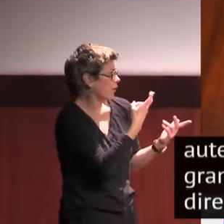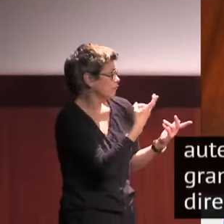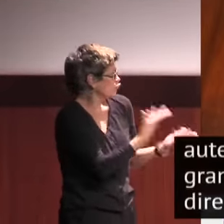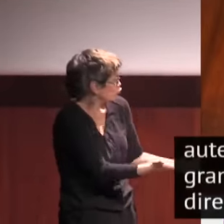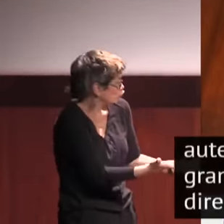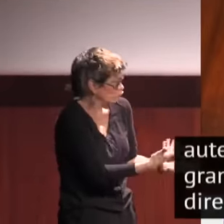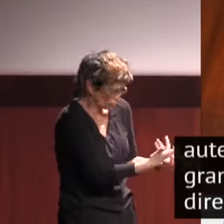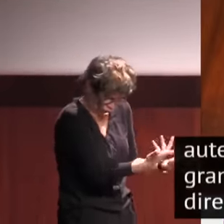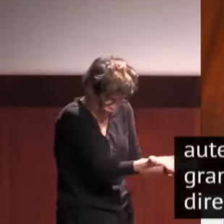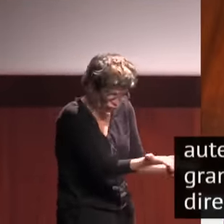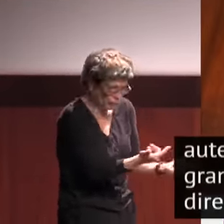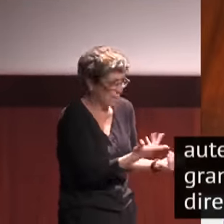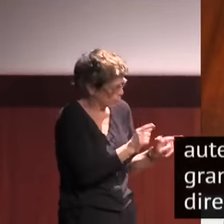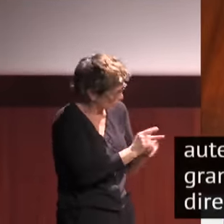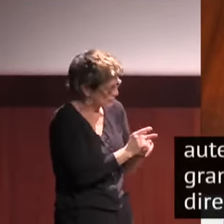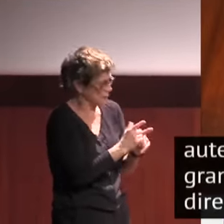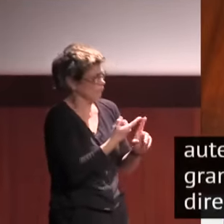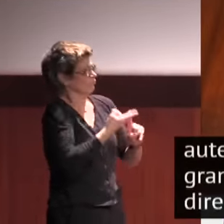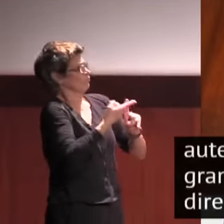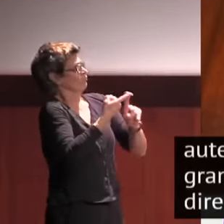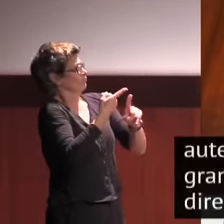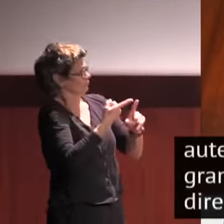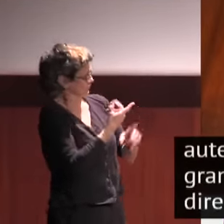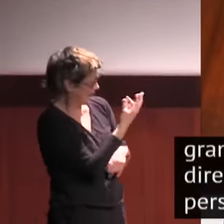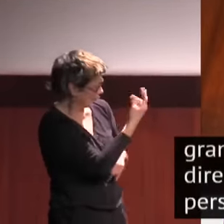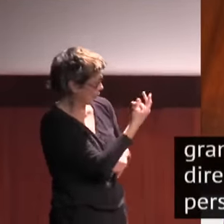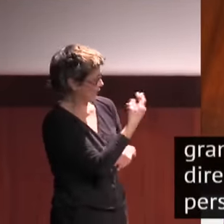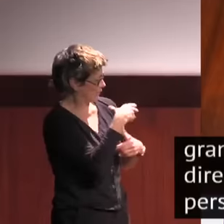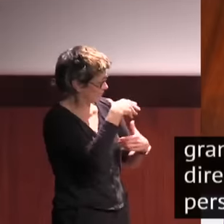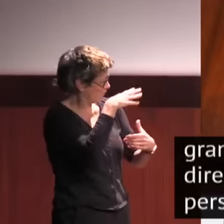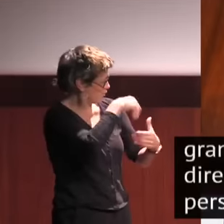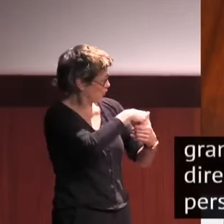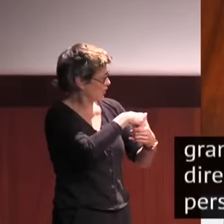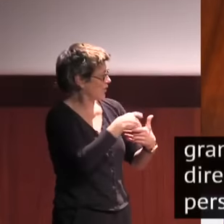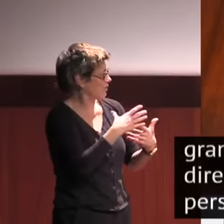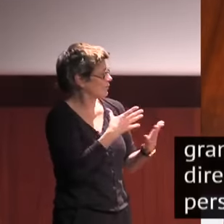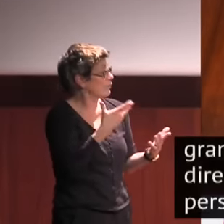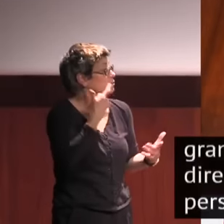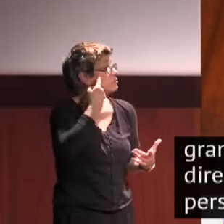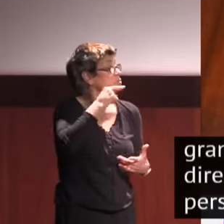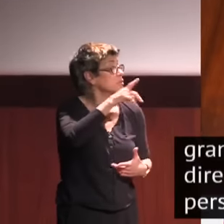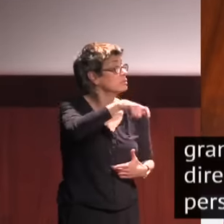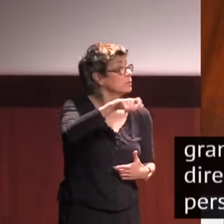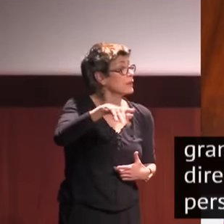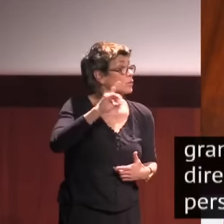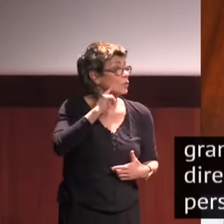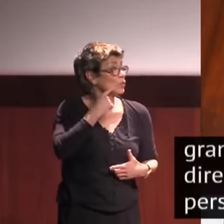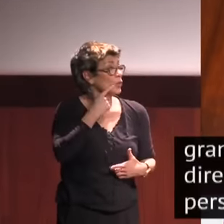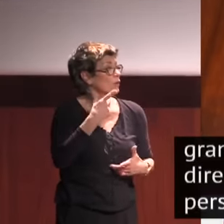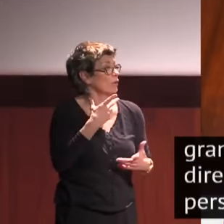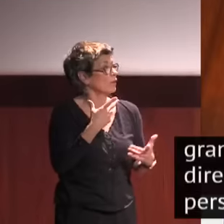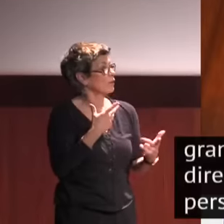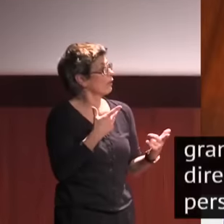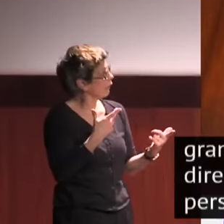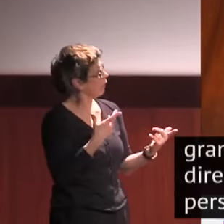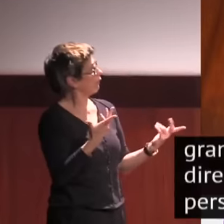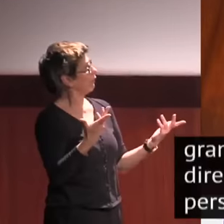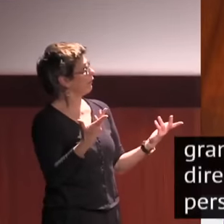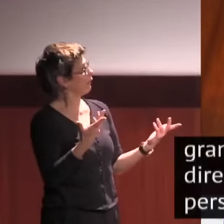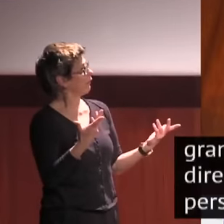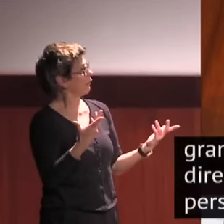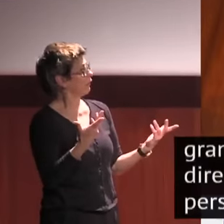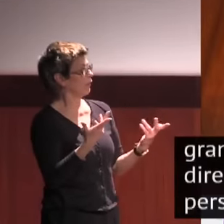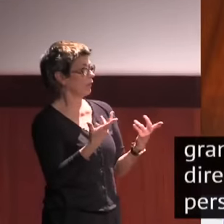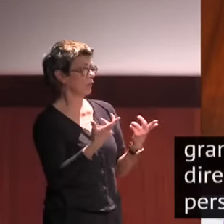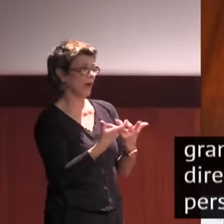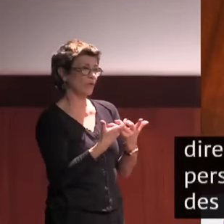Je pense que pour les personnes sourdes, je l'ai constaté, c'est très valorisant d'avoir des